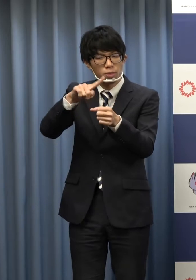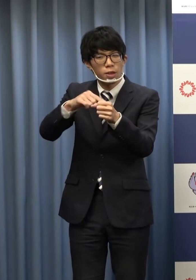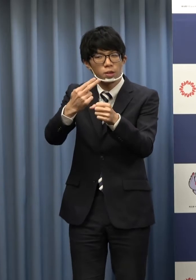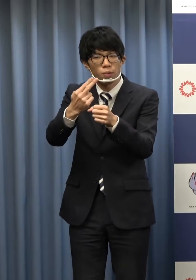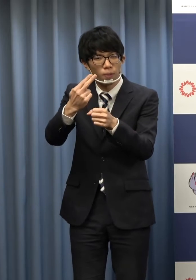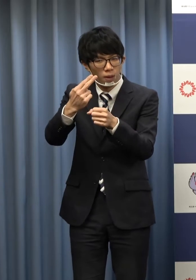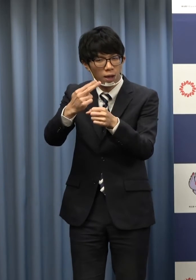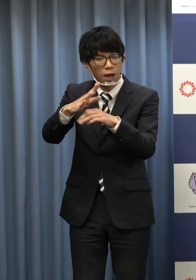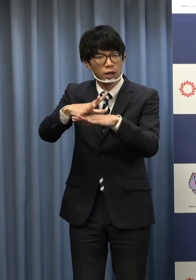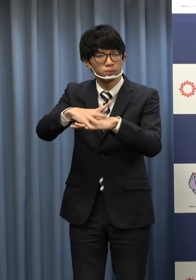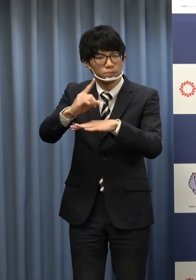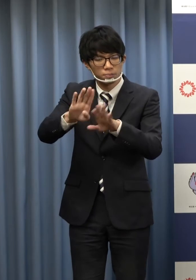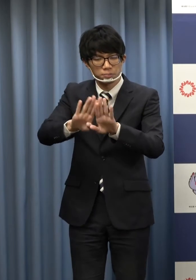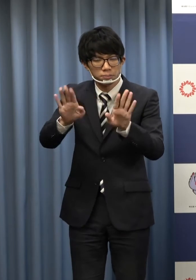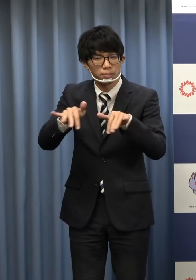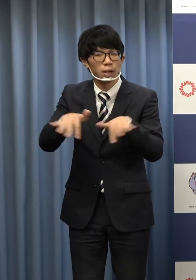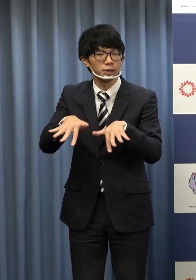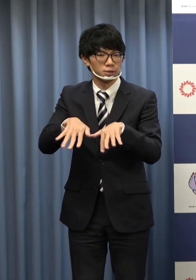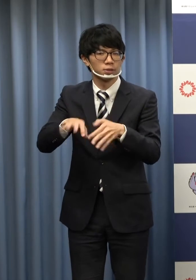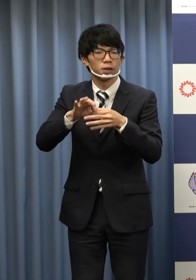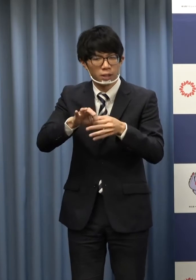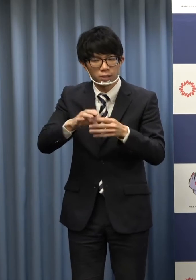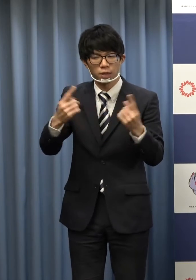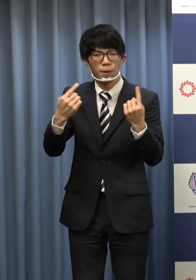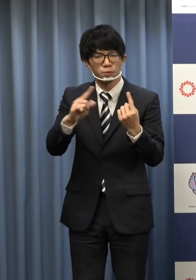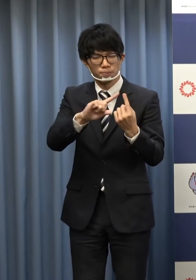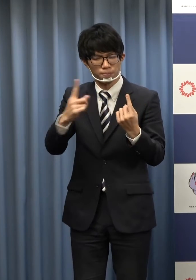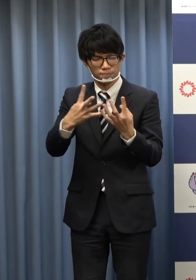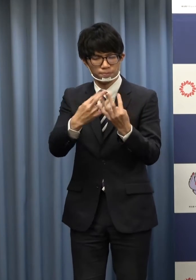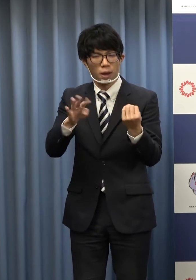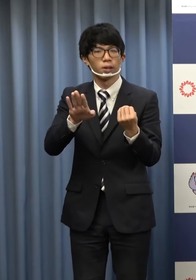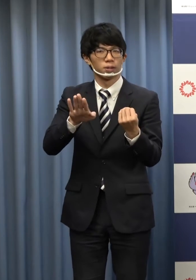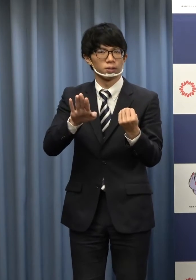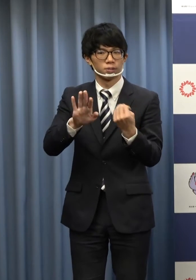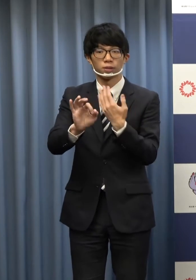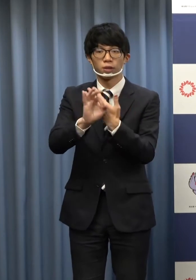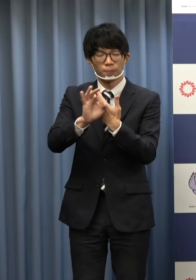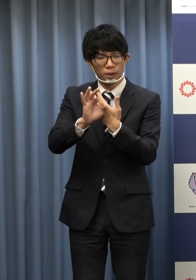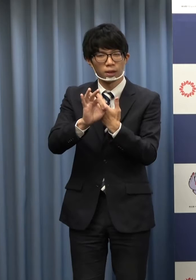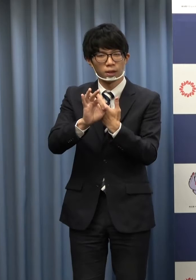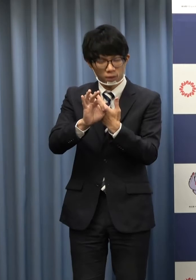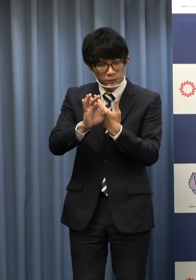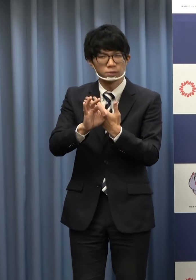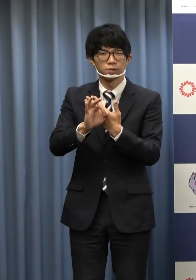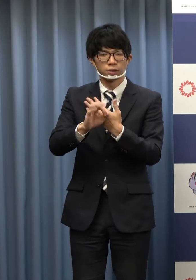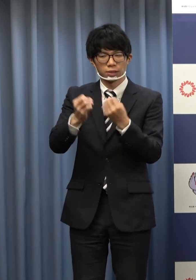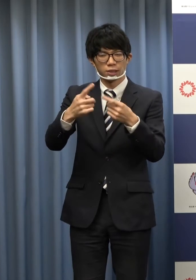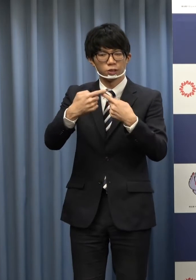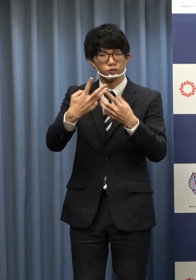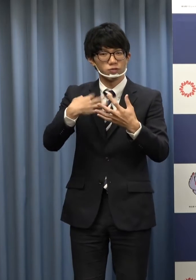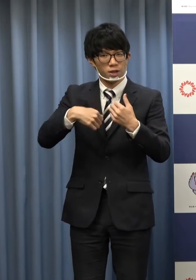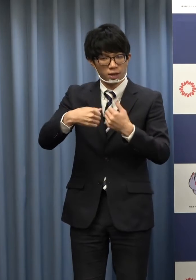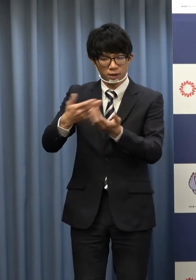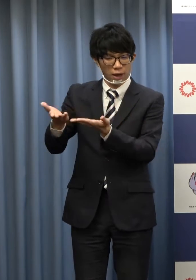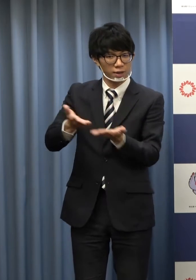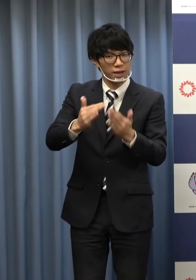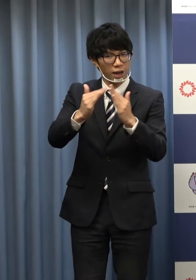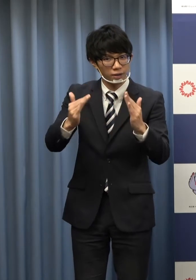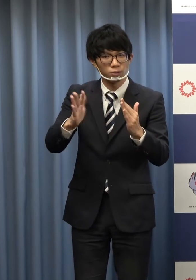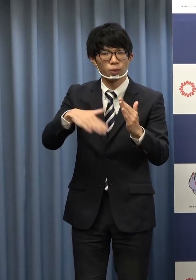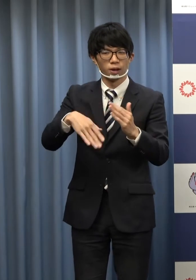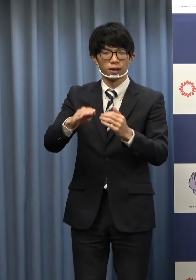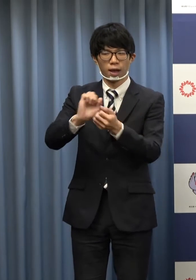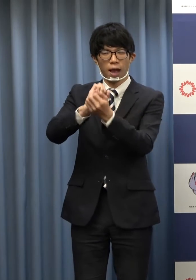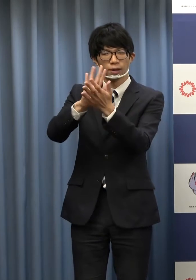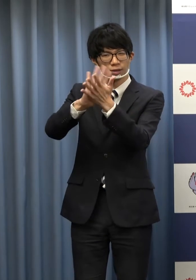のさまざまな行事があって、例えば歓送会だとか新入生の歓迎会だとか、あるいは